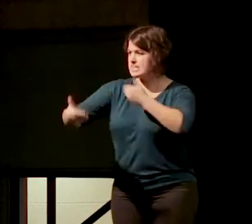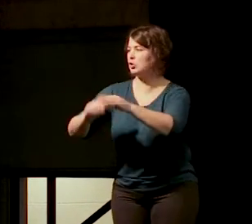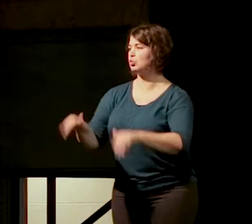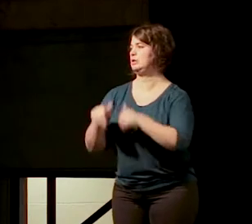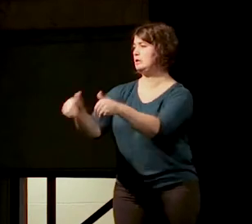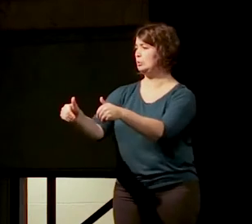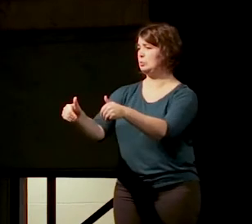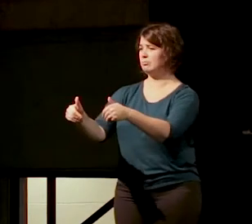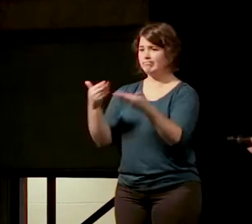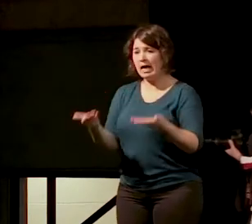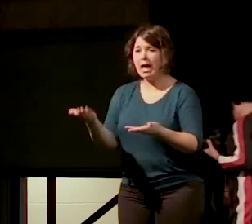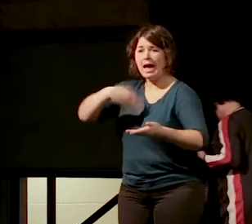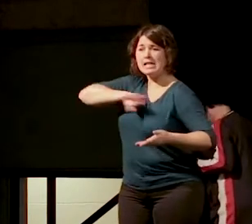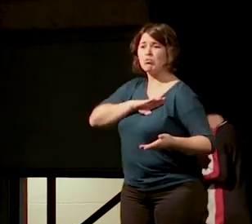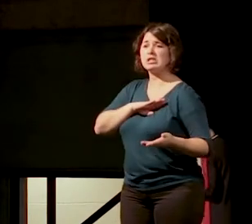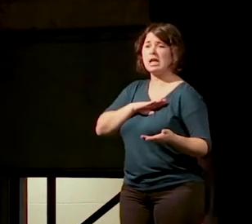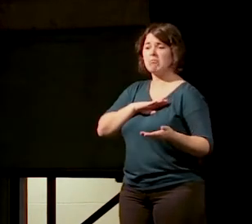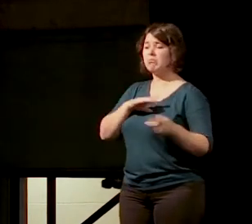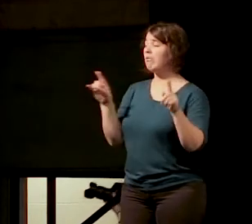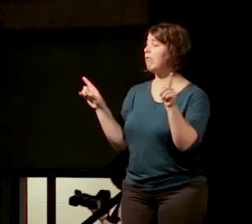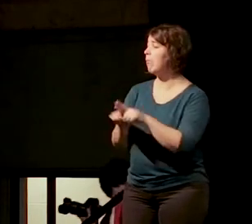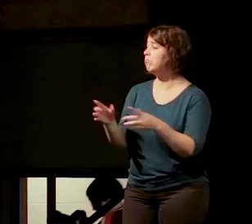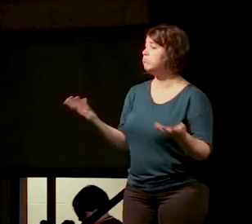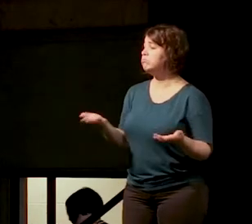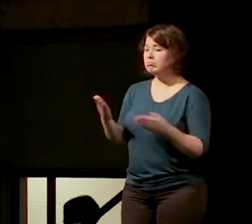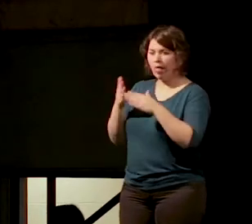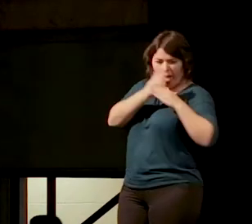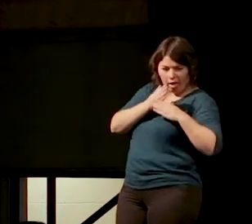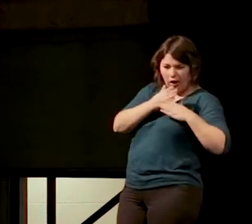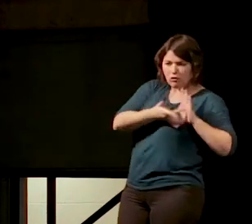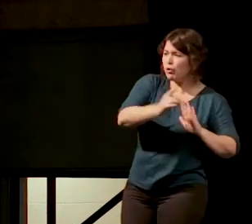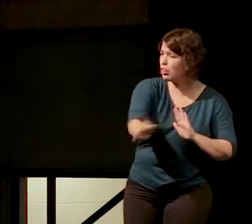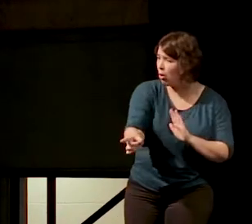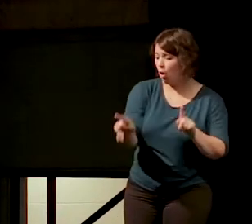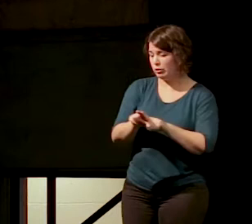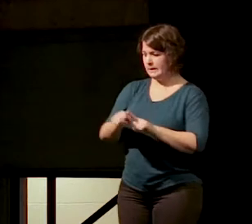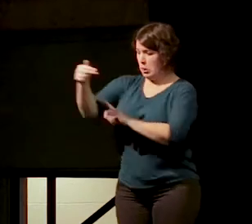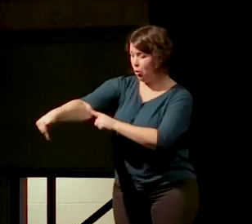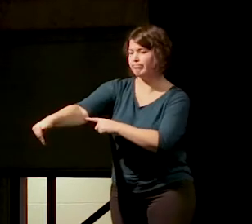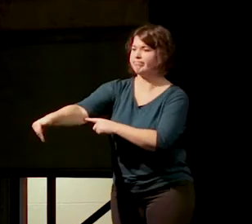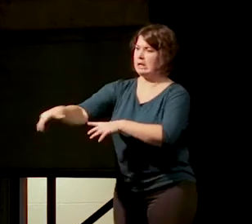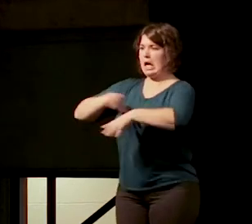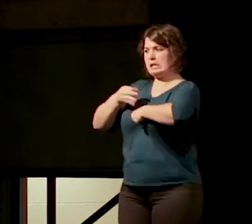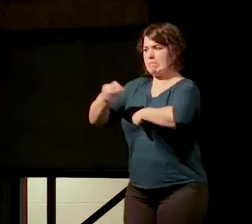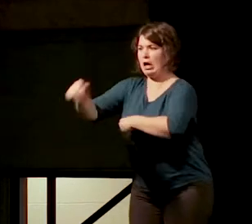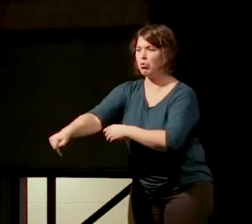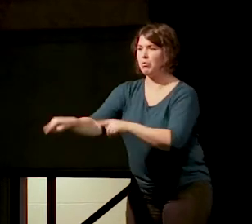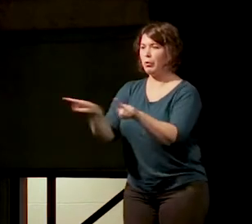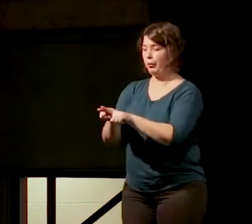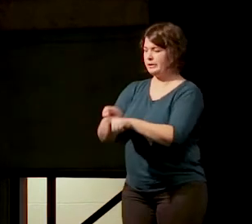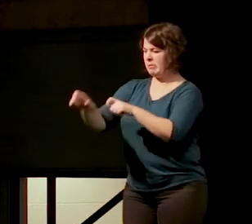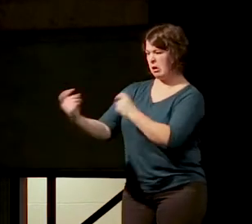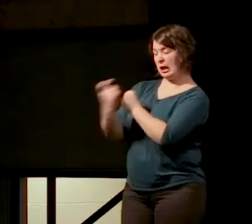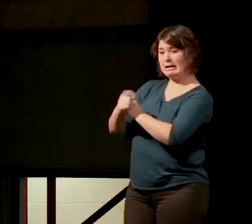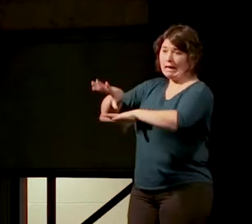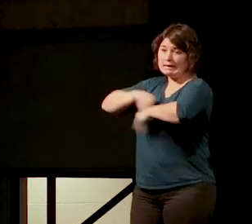Voilà, on est responsable, on ne se réfugie pas. On accepte aussi de dire non. Et on accepte l'impopularité qui va